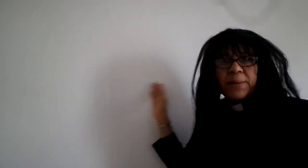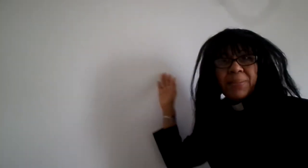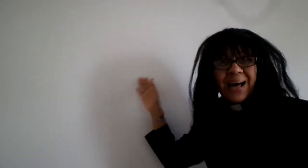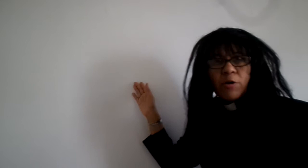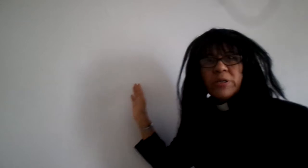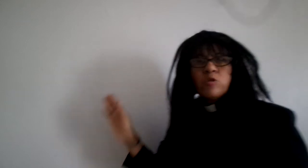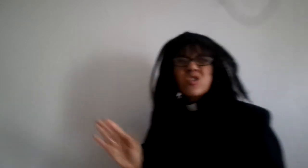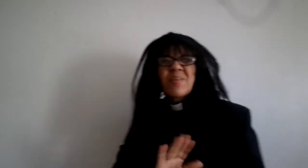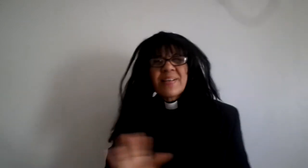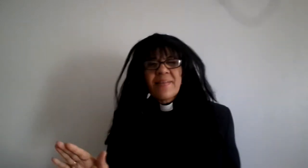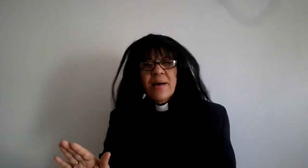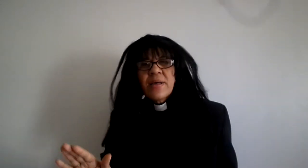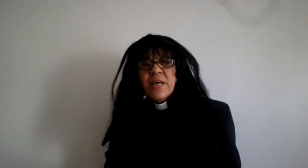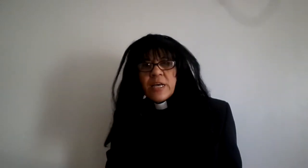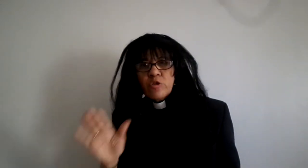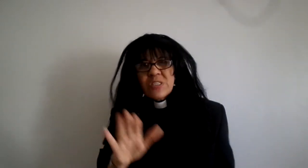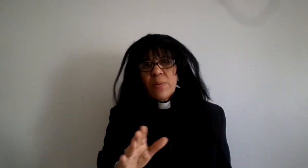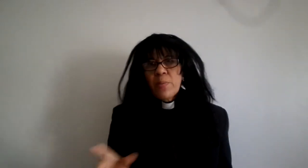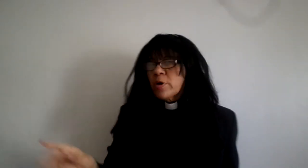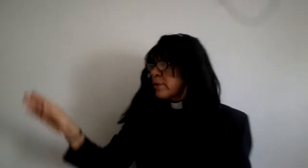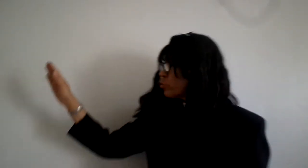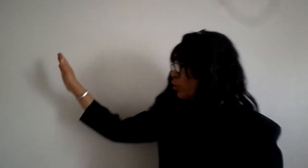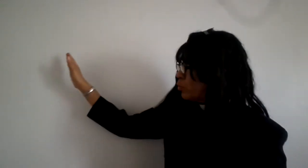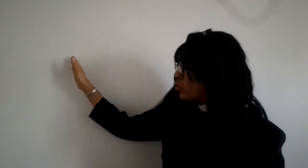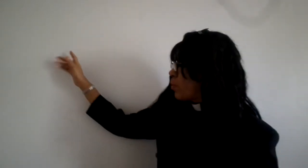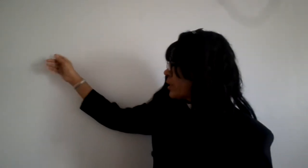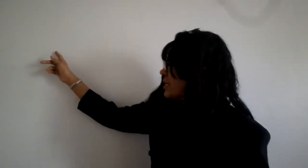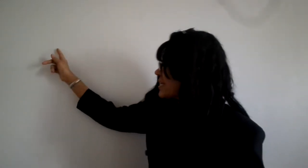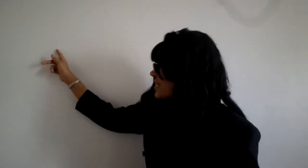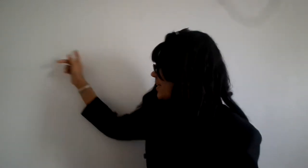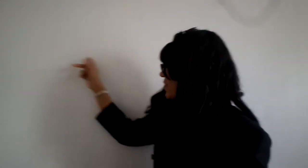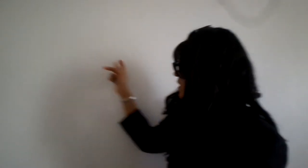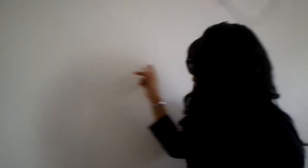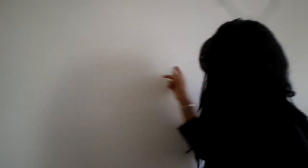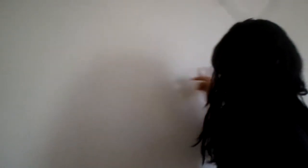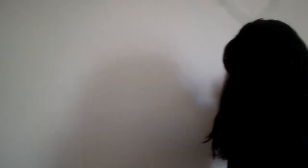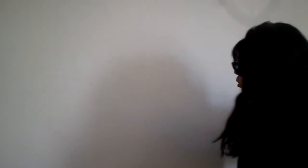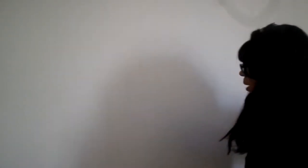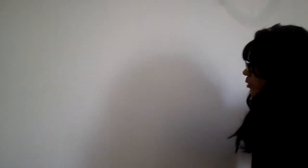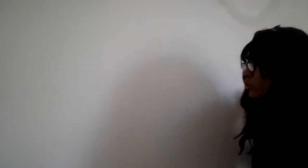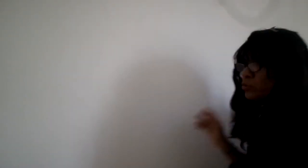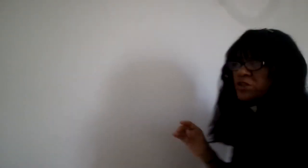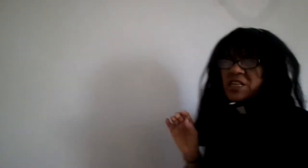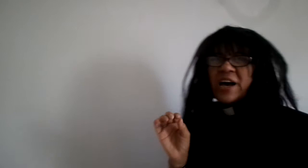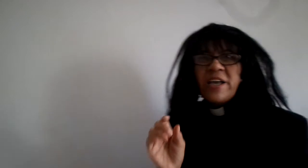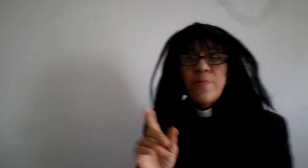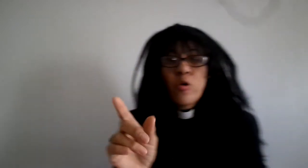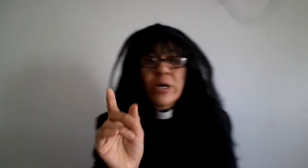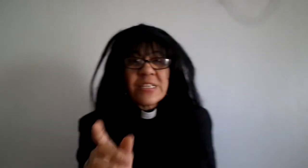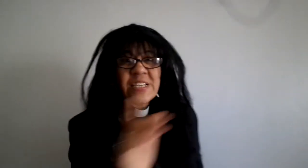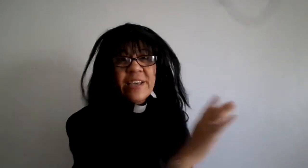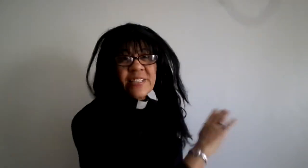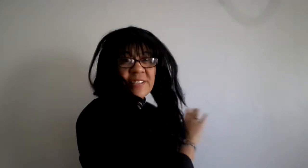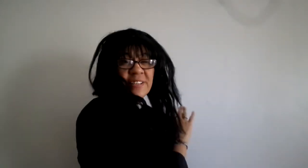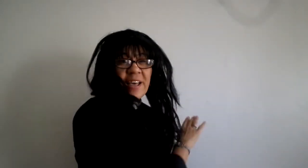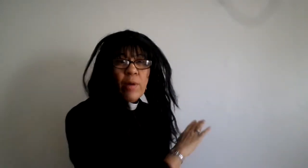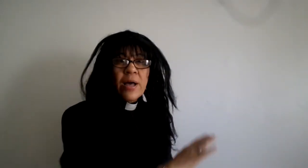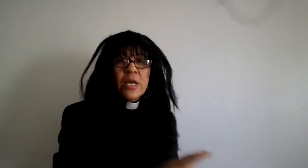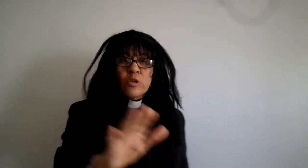en blanco y no se ve nada. Entonces, vemos que todo el mundo pone santidad a Jehová. Y todo el mundo se deja ir por lo que dice ahí, santidad a Jehová. Todo